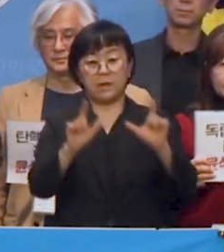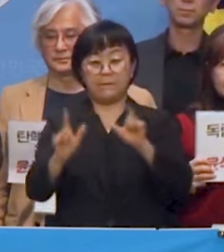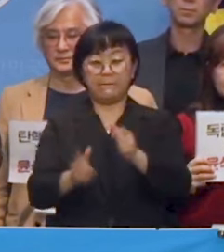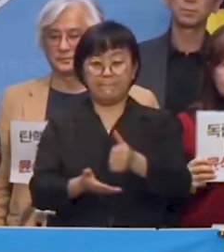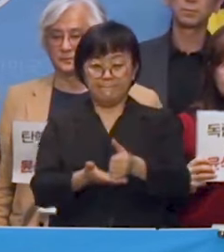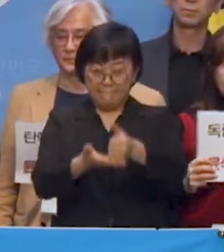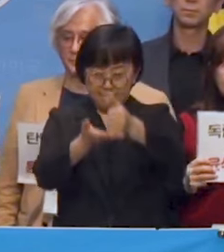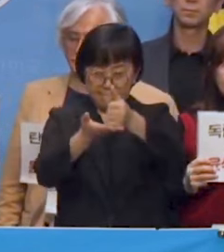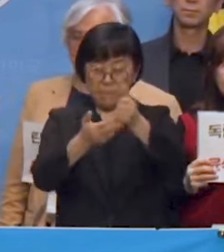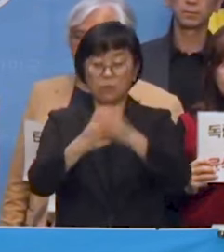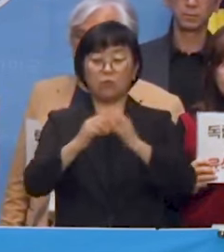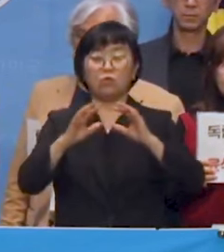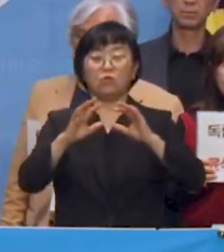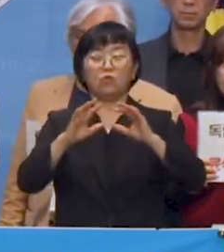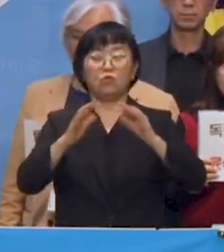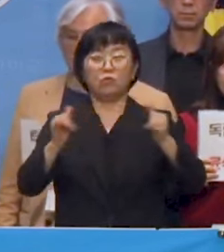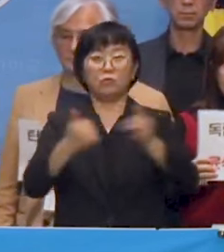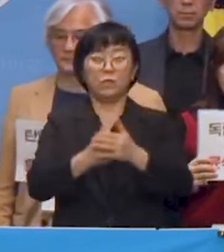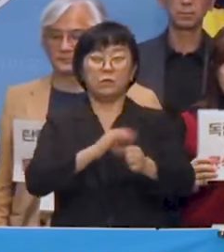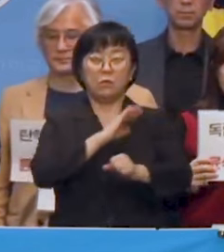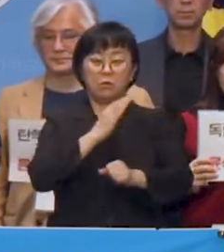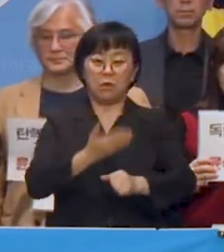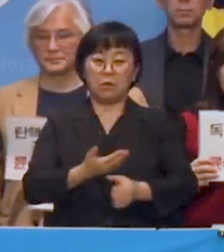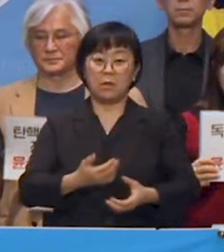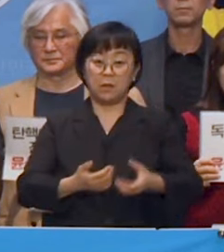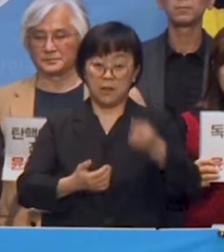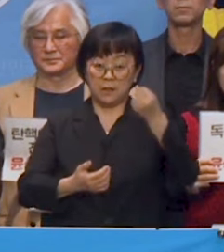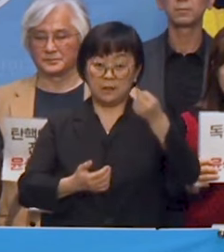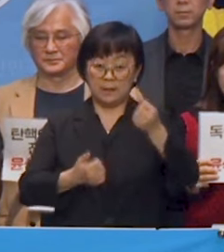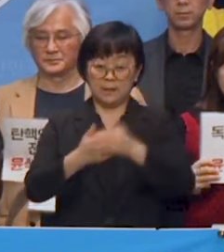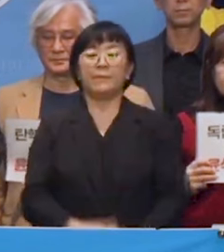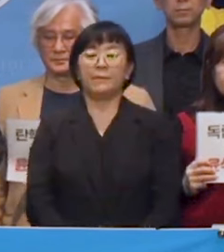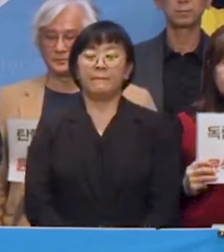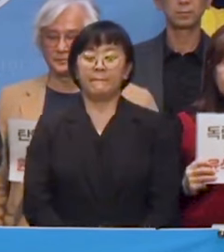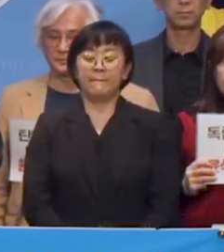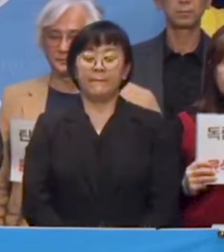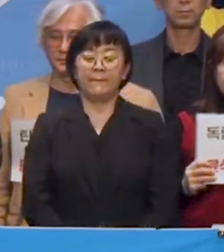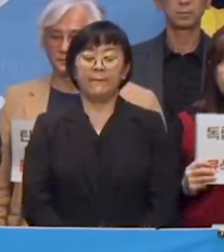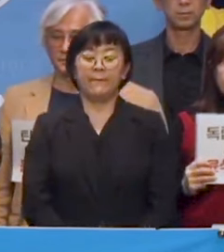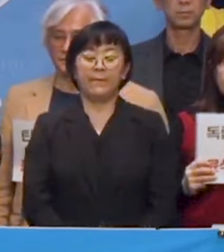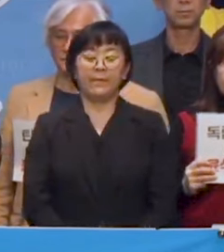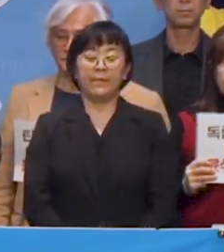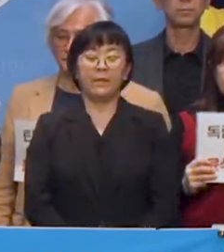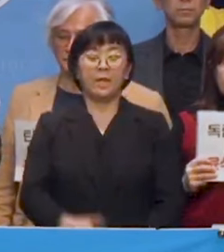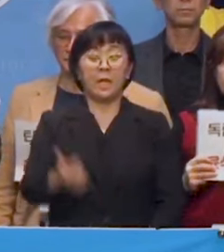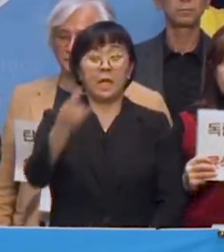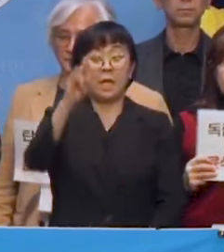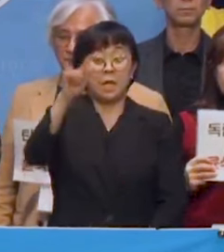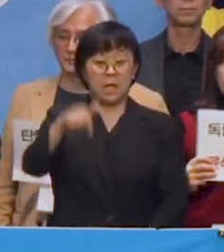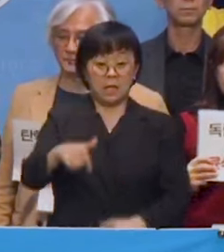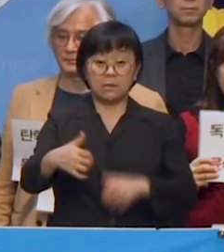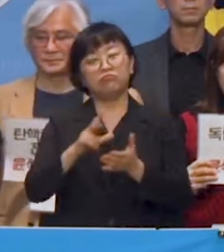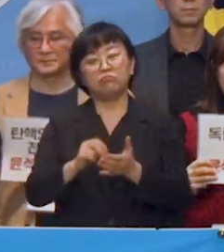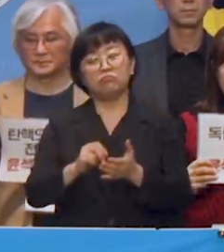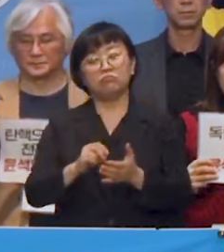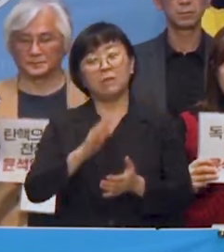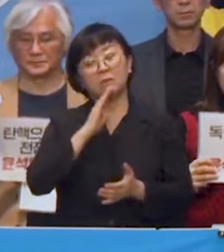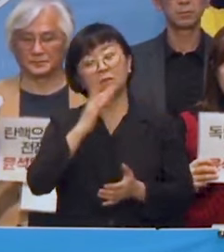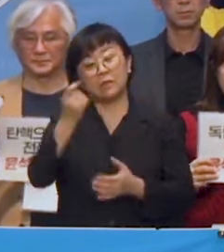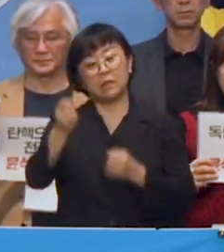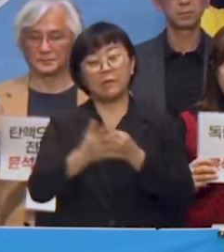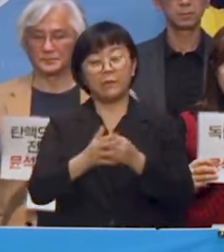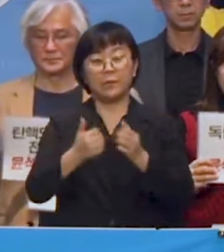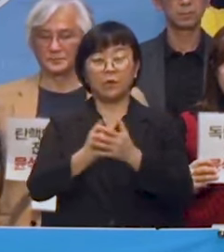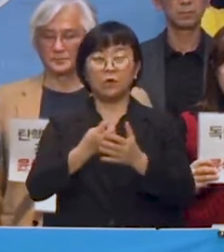받드는 새로운 국민 주권 정치의 기수 계획의 견인차가 되겠습니다. 언제 핵전쟁이 벌어져도 이상하지 않는 나라, 국민이